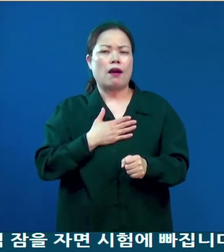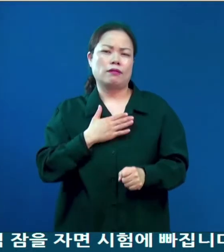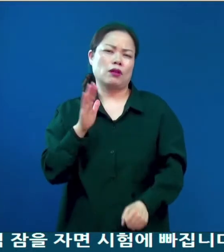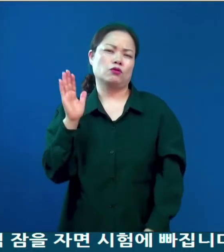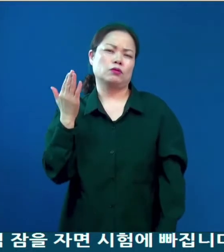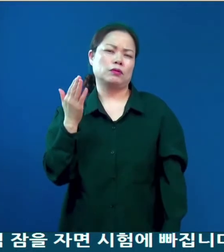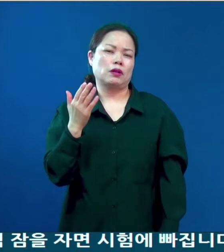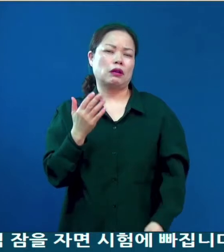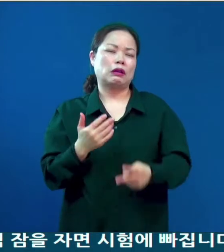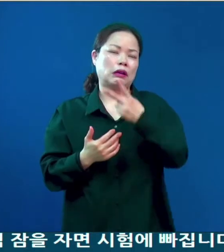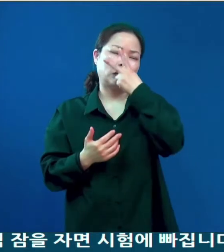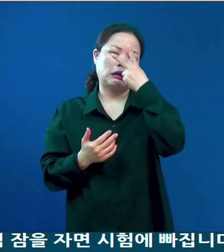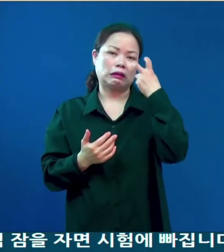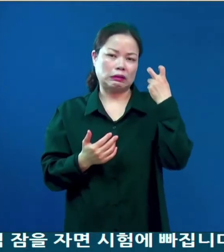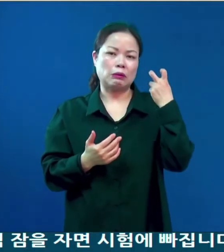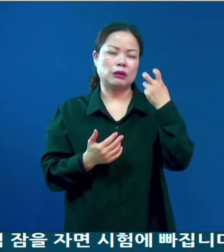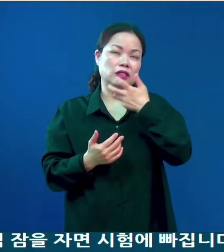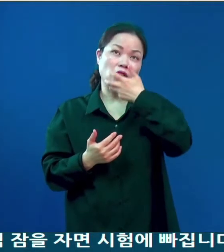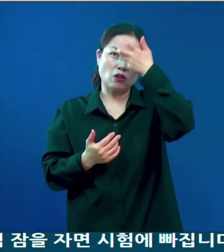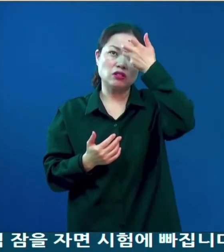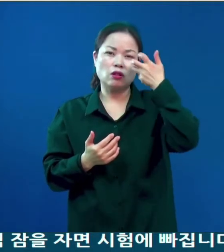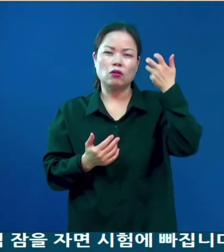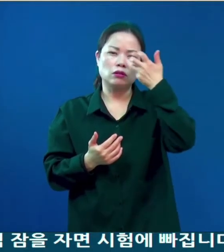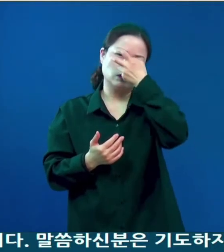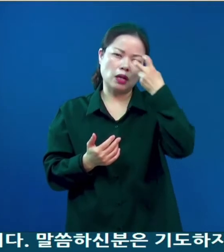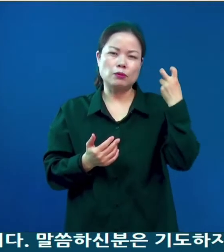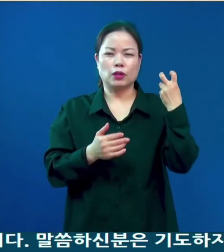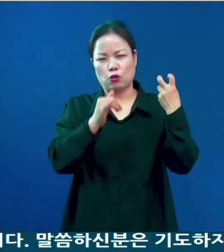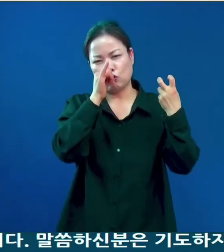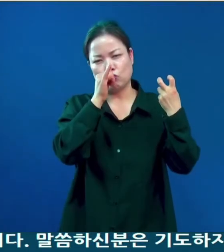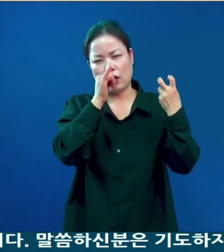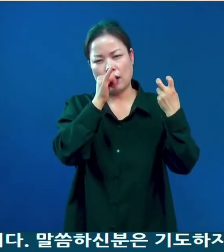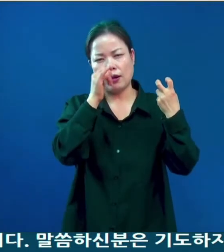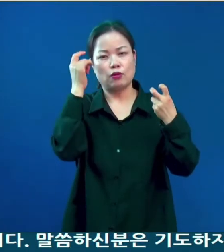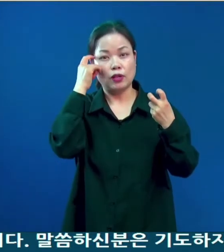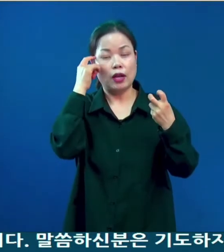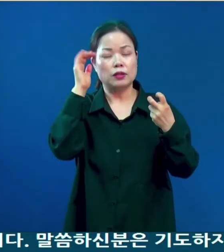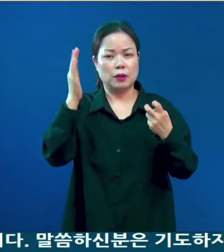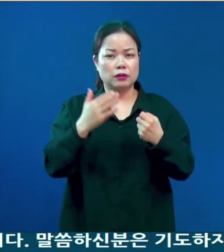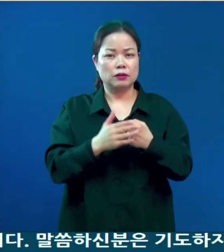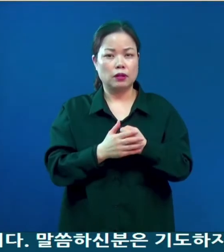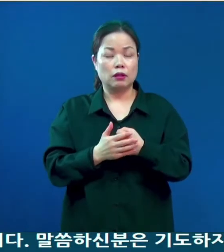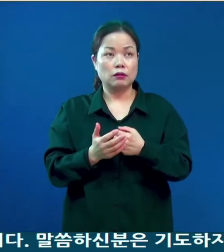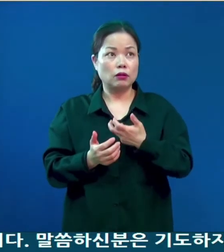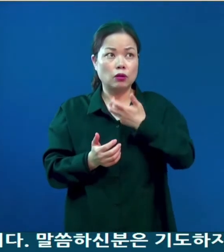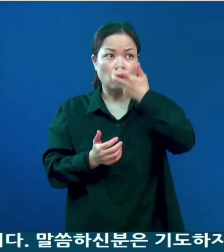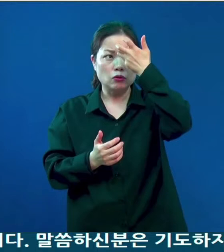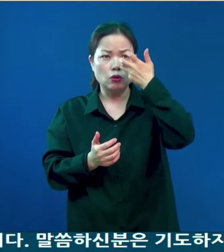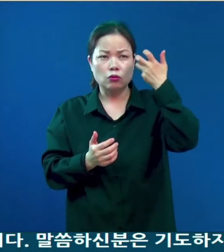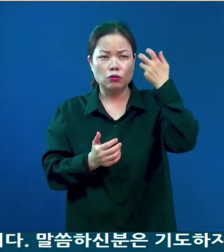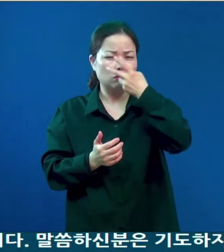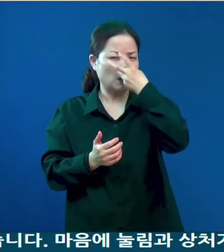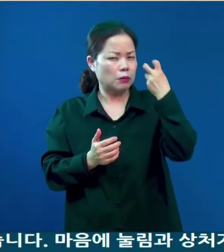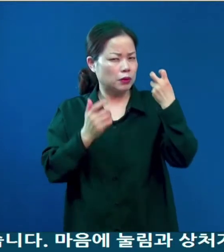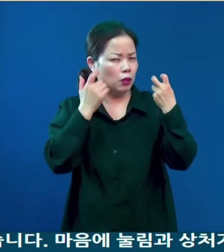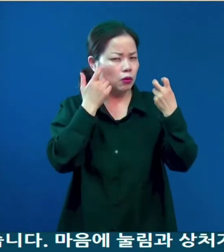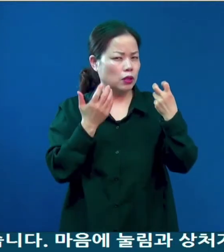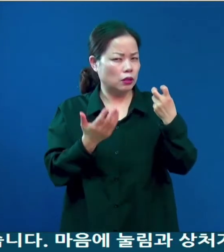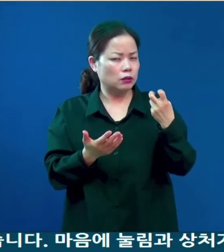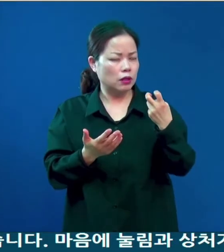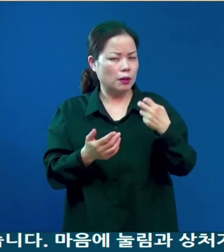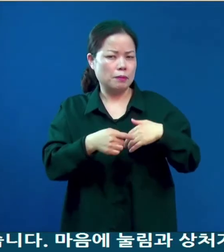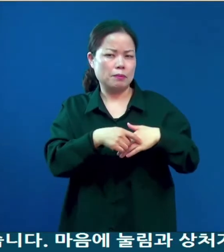요즘에 잠을 자고 있구나, 이렇게 진단하시면 정확합니다. 난 영적으로 잠들어 있지 않은가. 이제